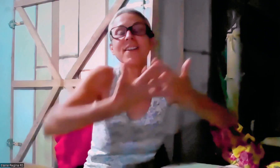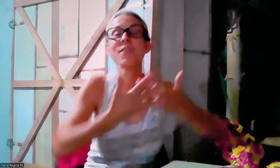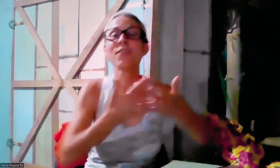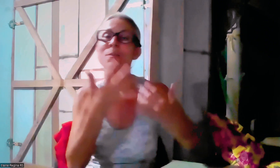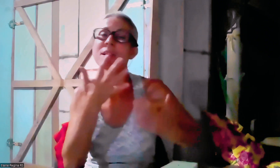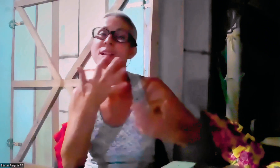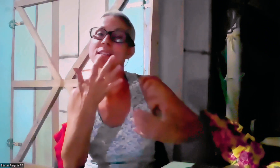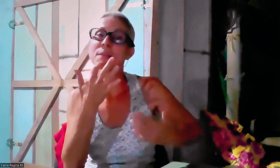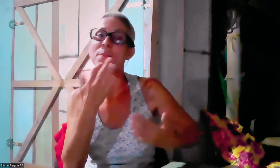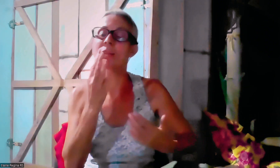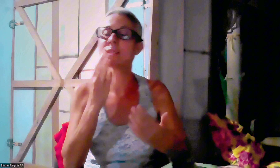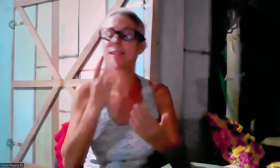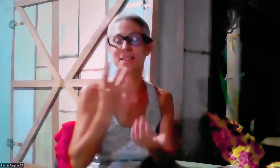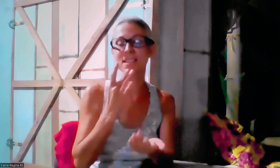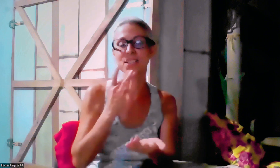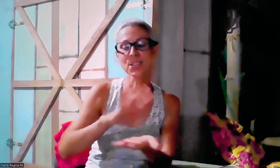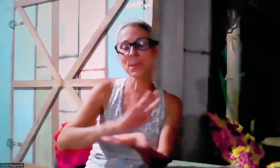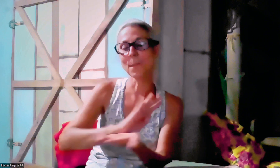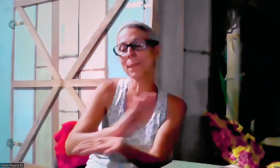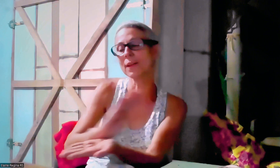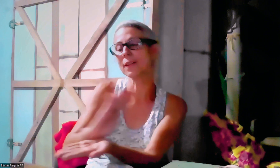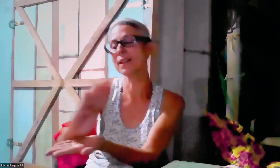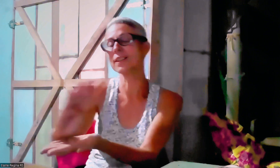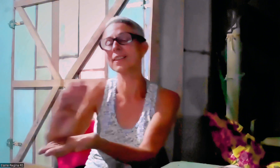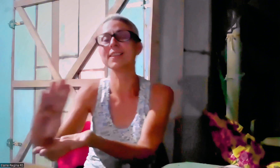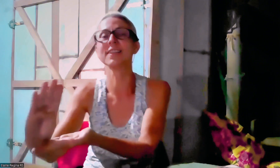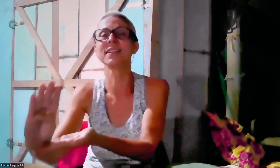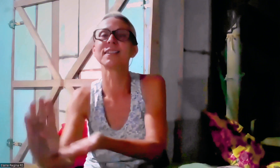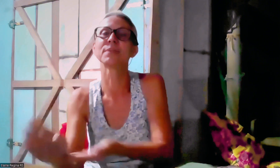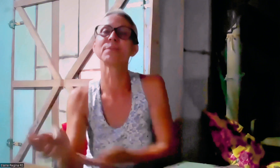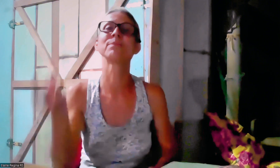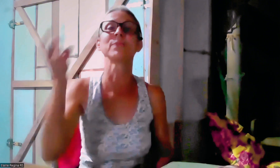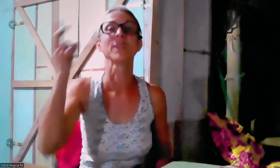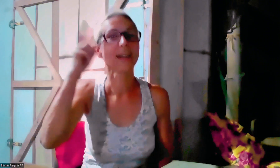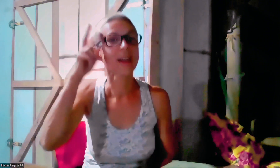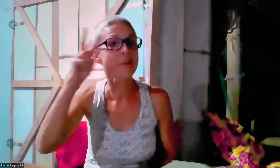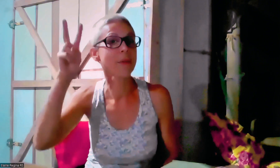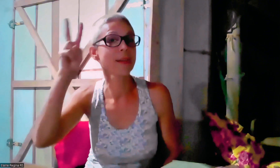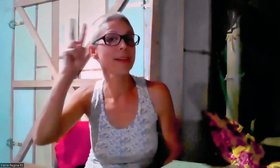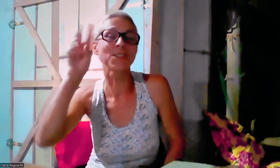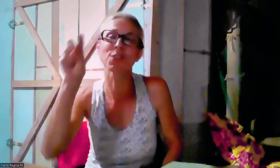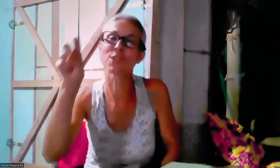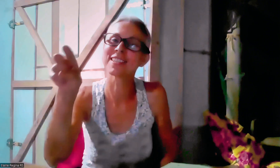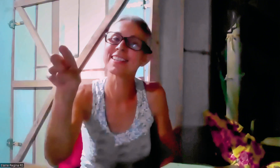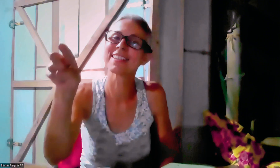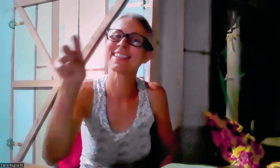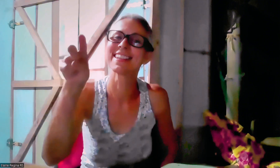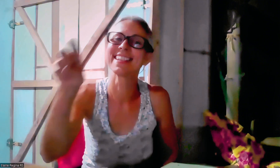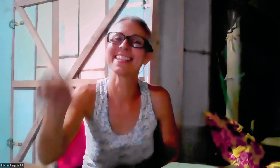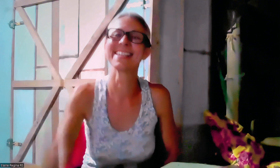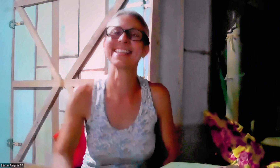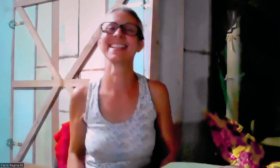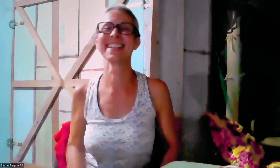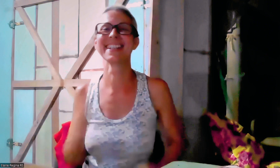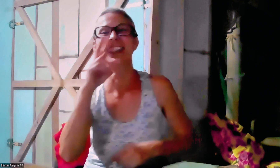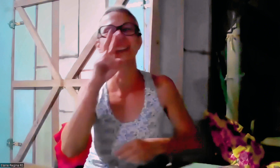buquê, vermelhas e brancas e champanhe. Também me lembrei de você,